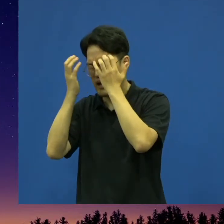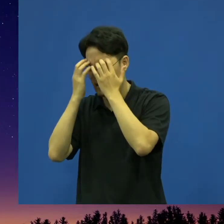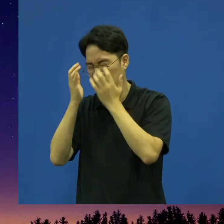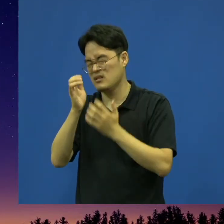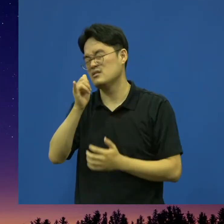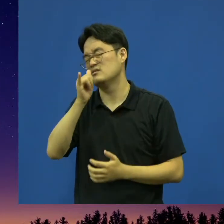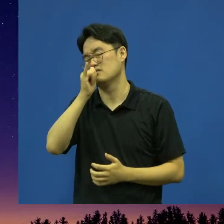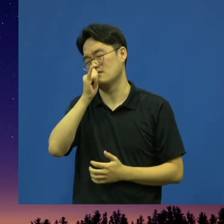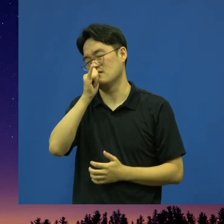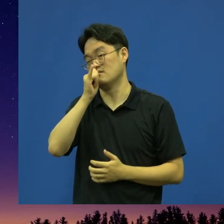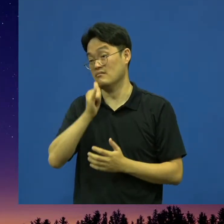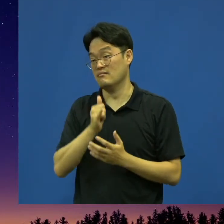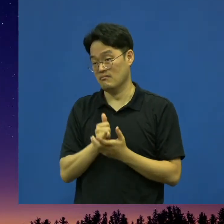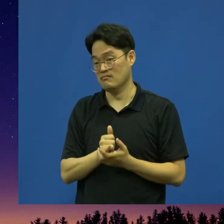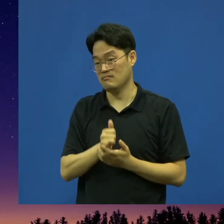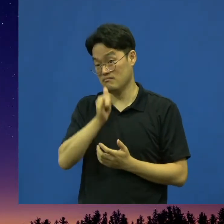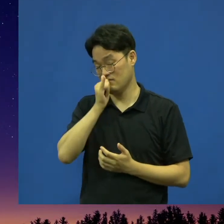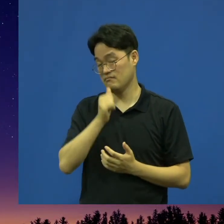고난이 있습니다.